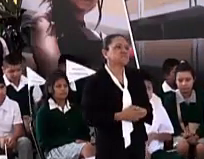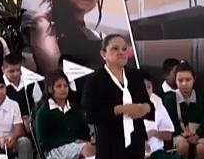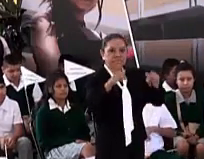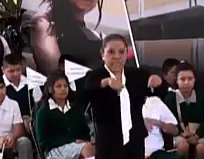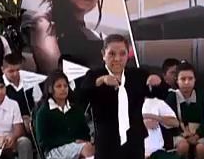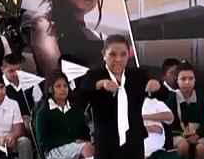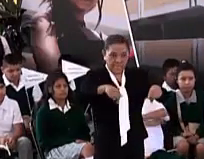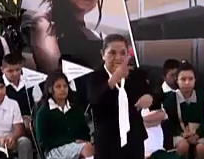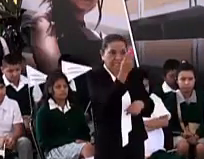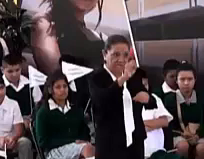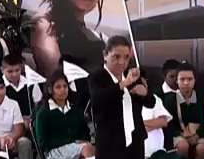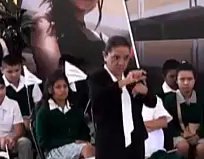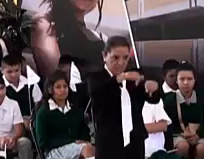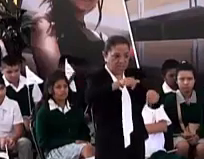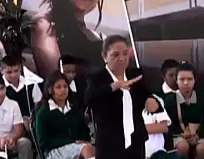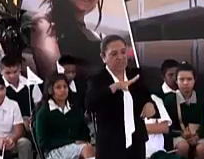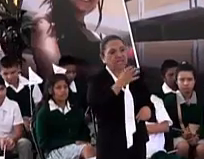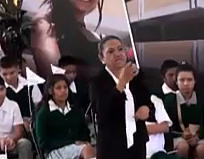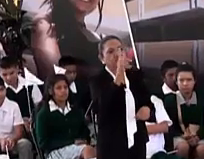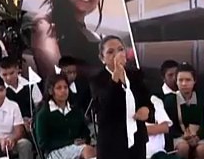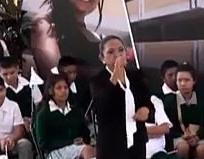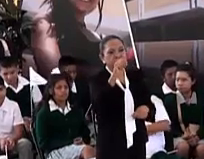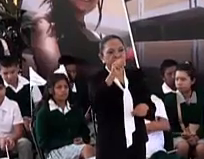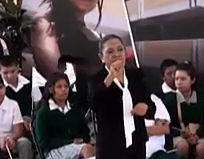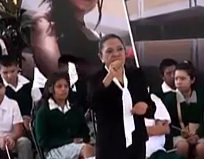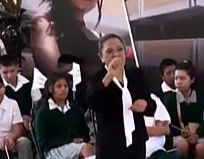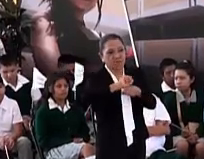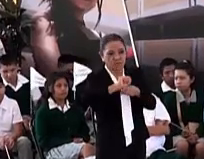aquí en este plantel, que es un ejemplo,